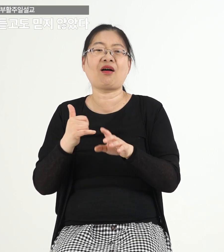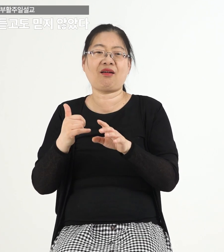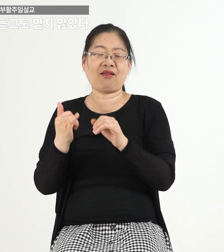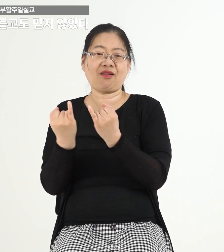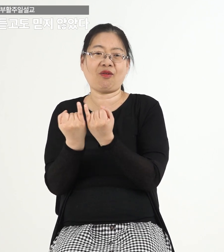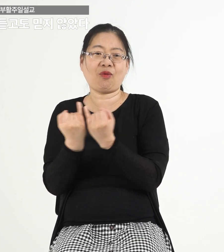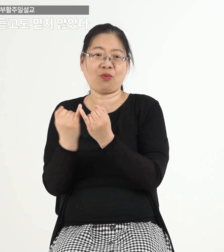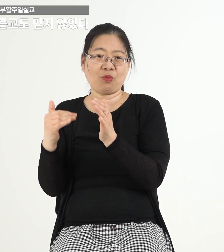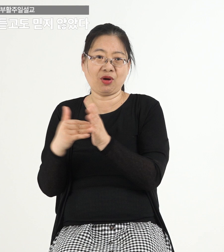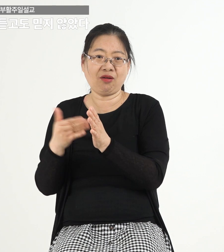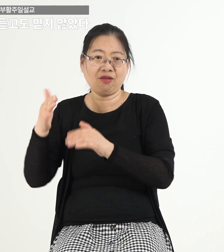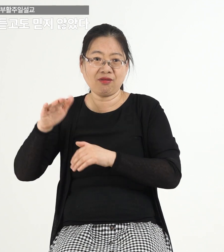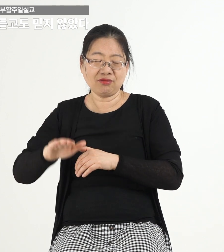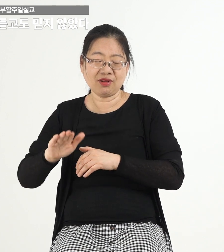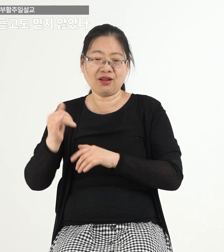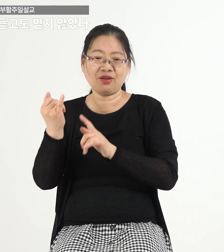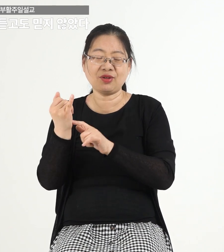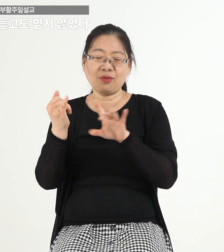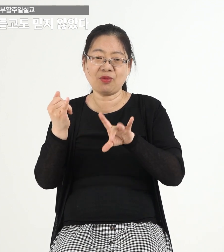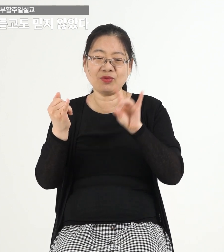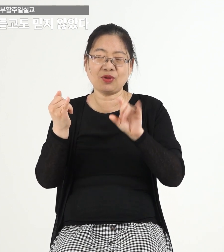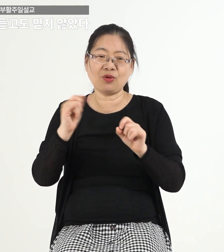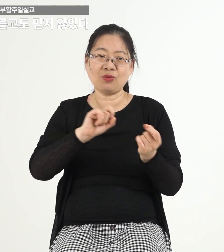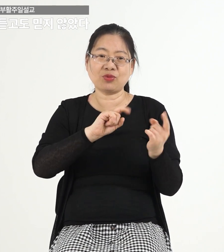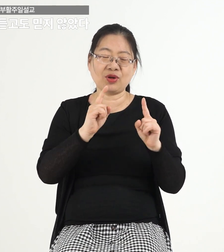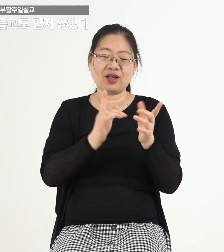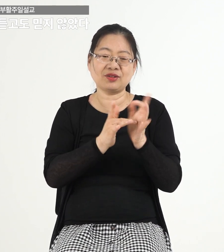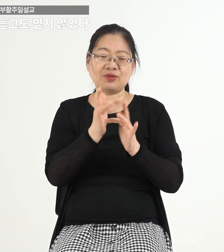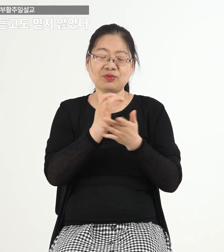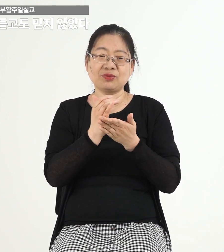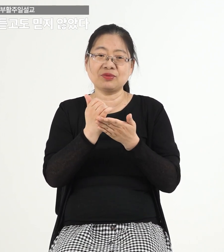왜 그러셨을까요? 예수님은